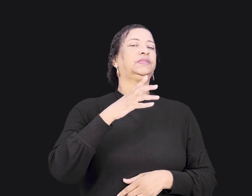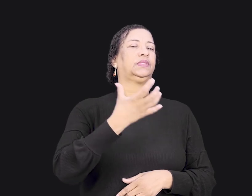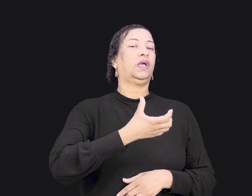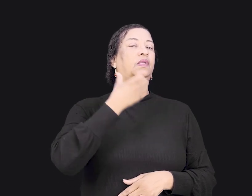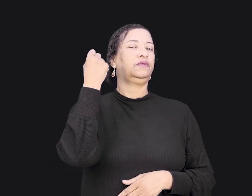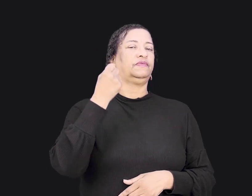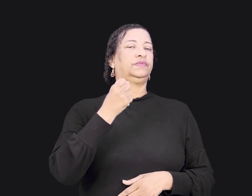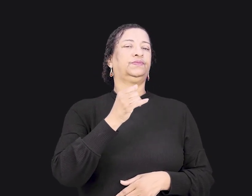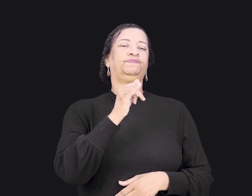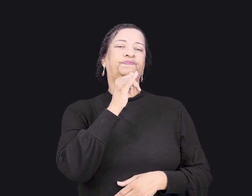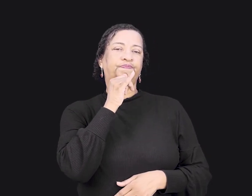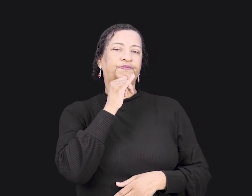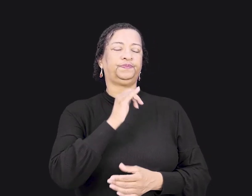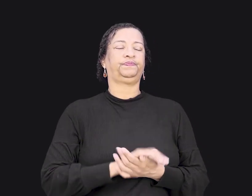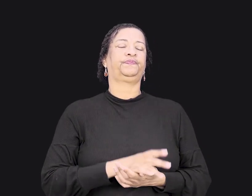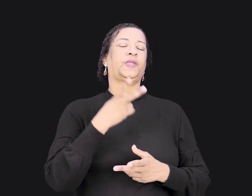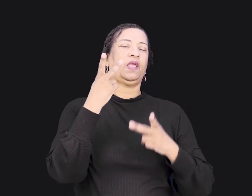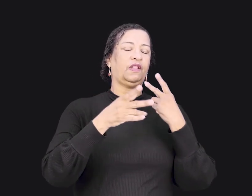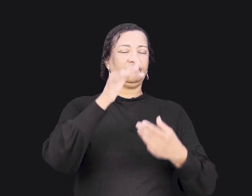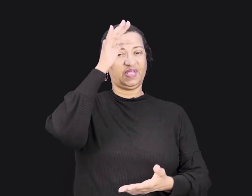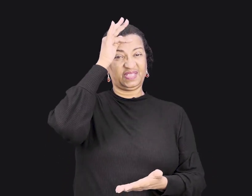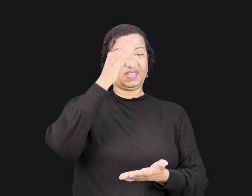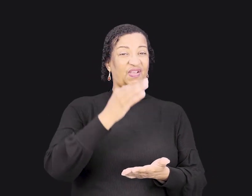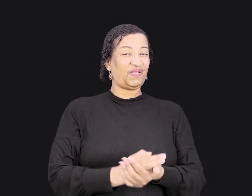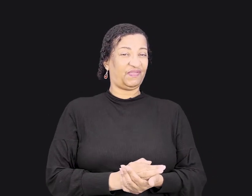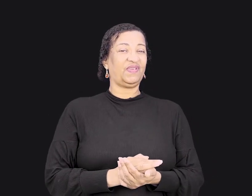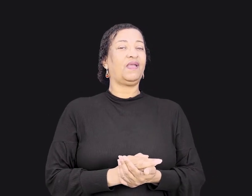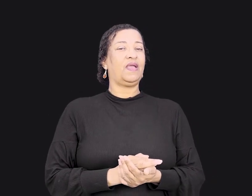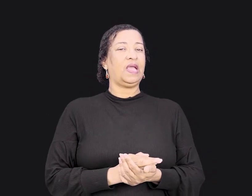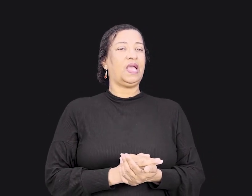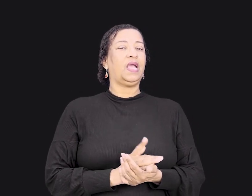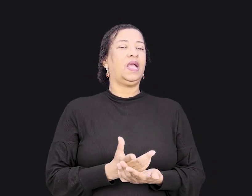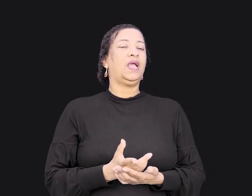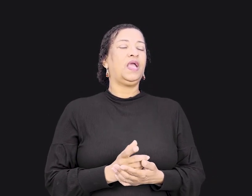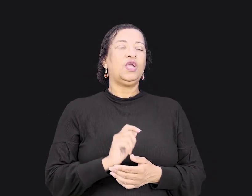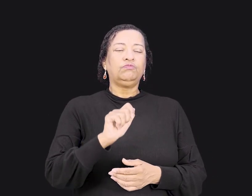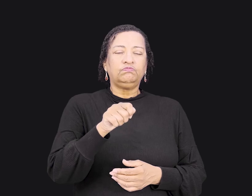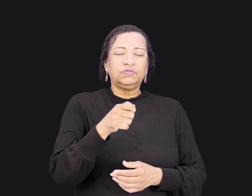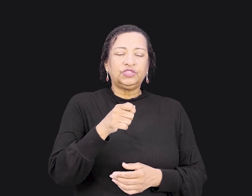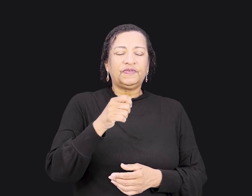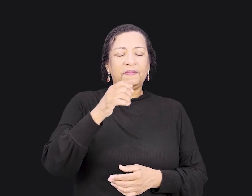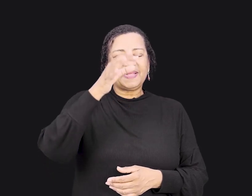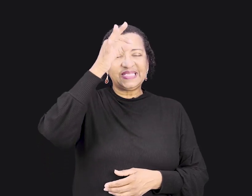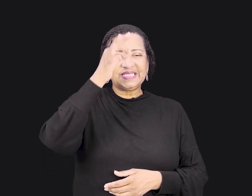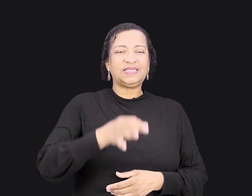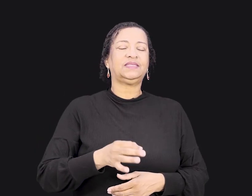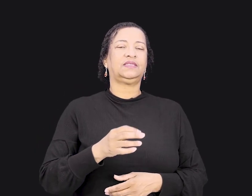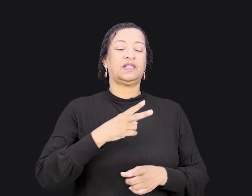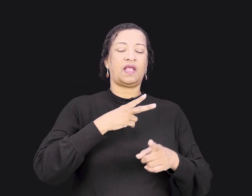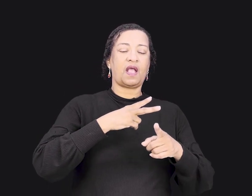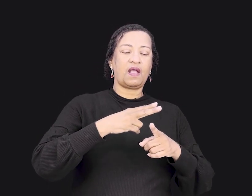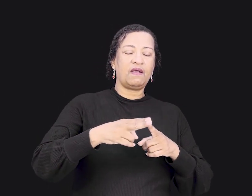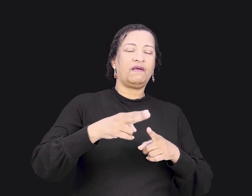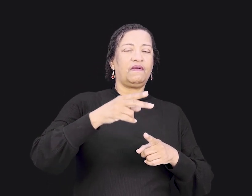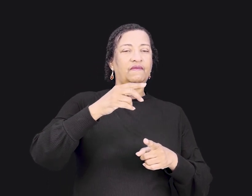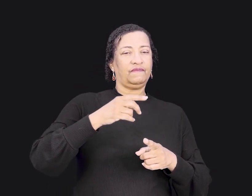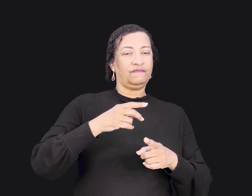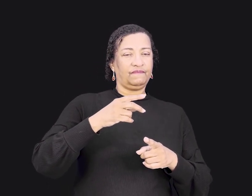salvação. Por exemplo, ele diz que a fé é a chave para a nossa certeza. A fé é a vitória que vence o mundo. Devemos